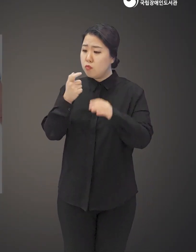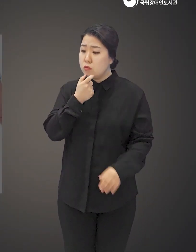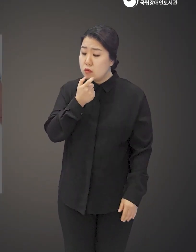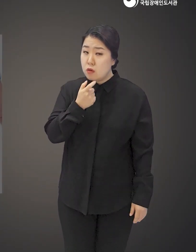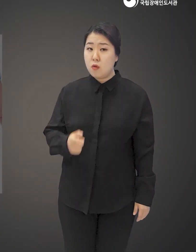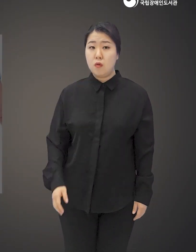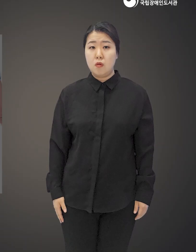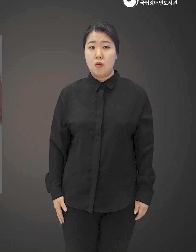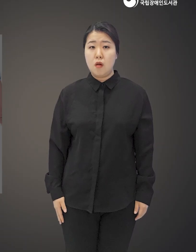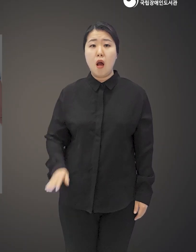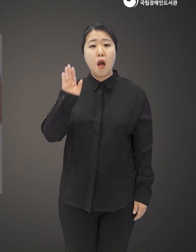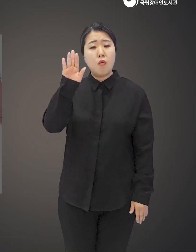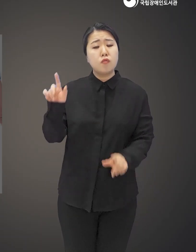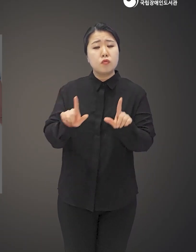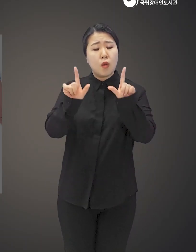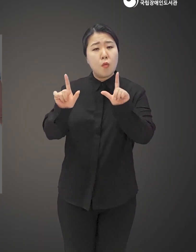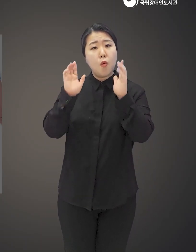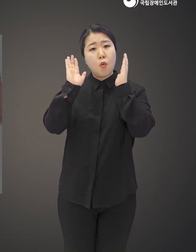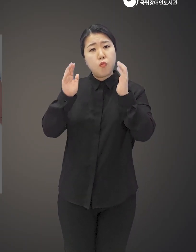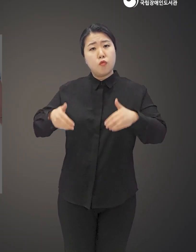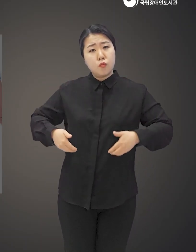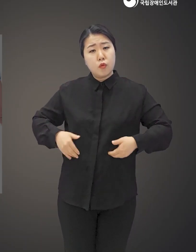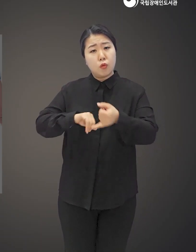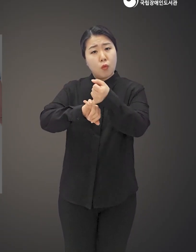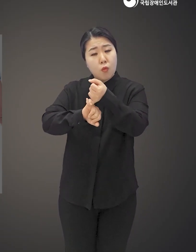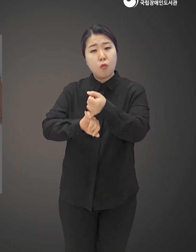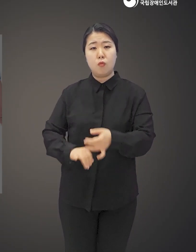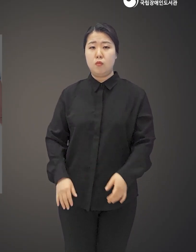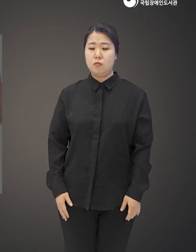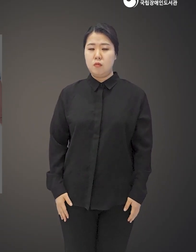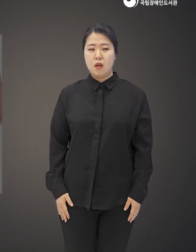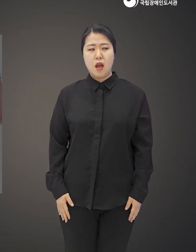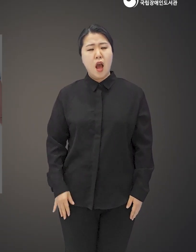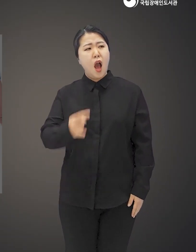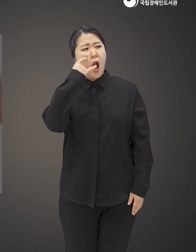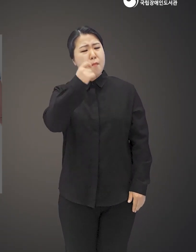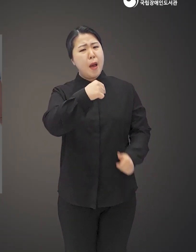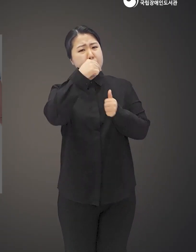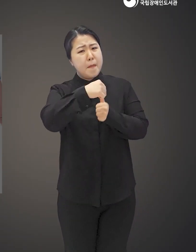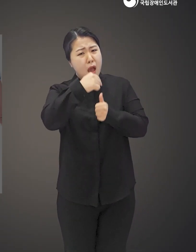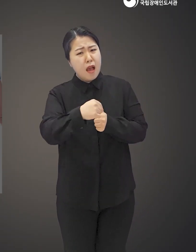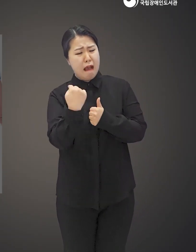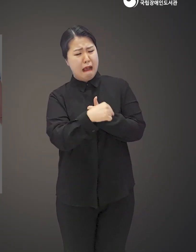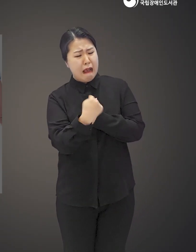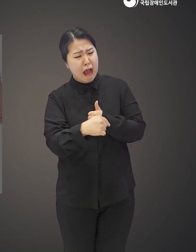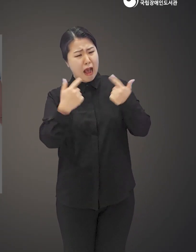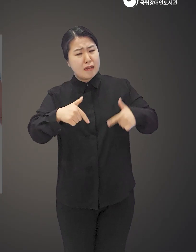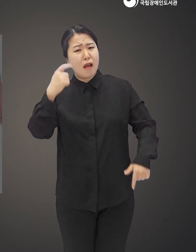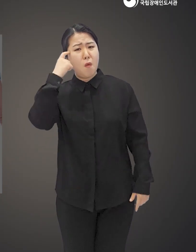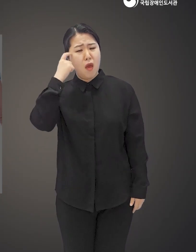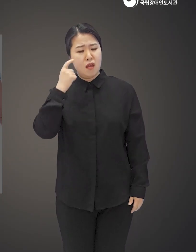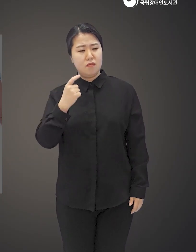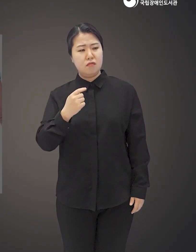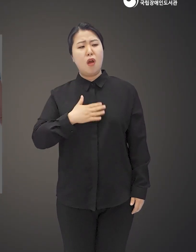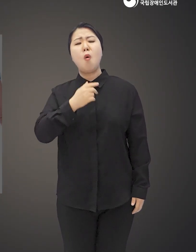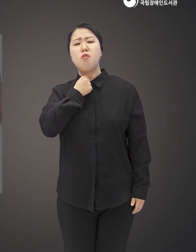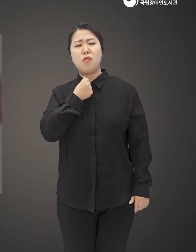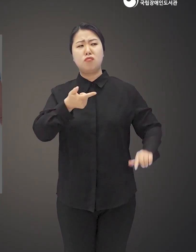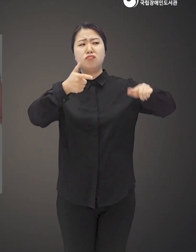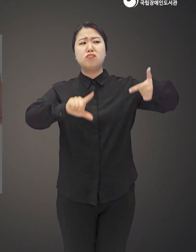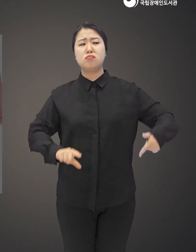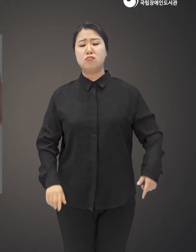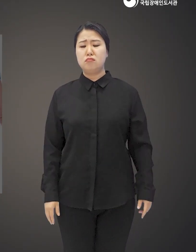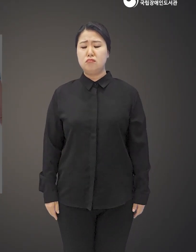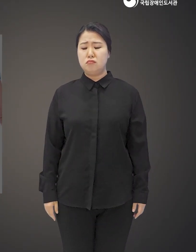공부하기 싫어? 살면서 공부는 반드시 필요해. 엄마는 왜 자꾸 뭘 가르치려고만 해? 나는